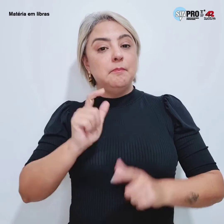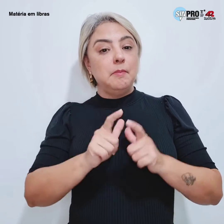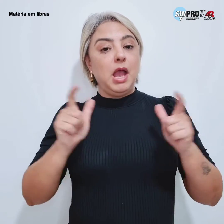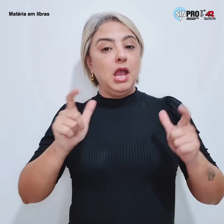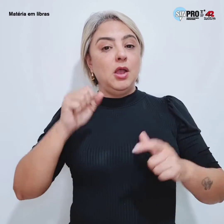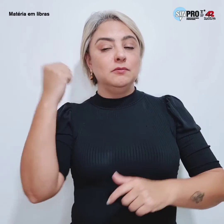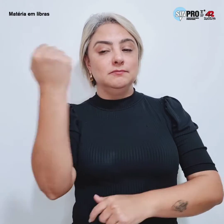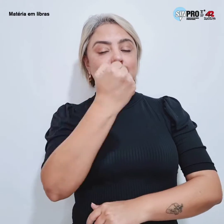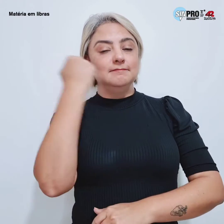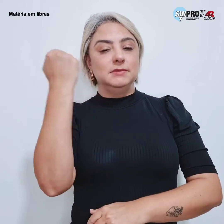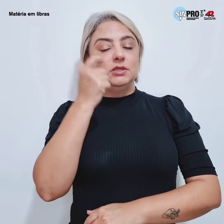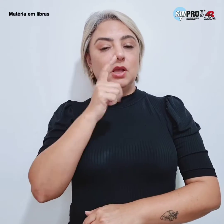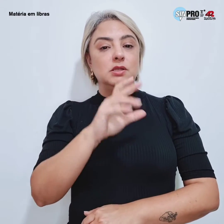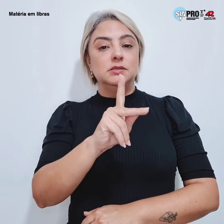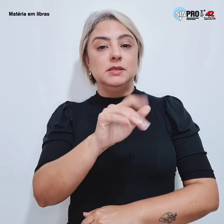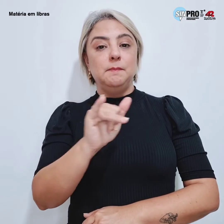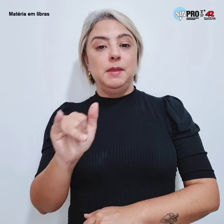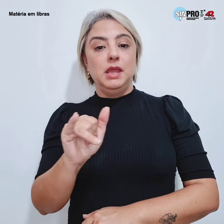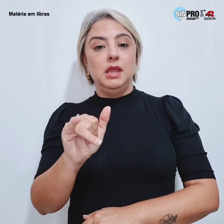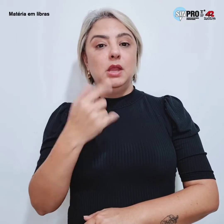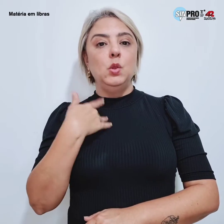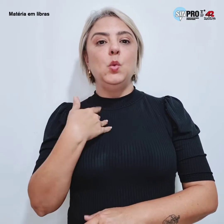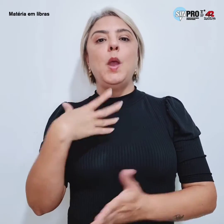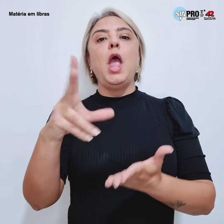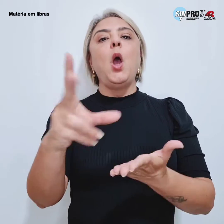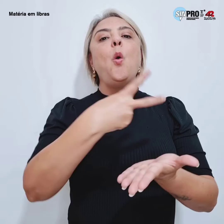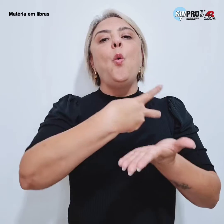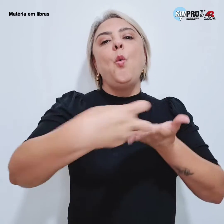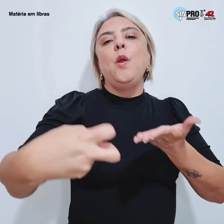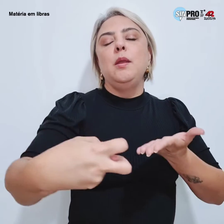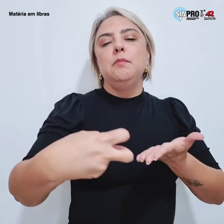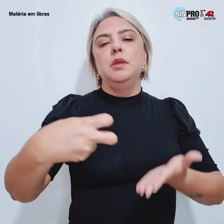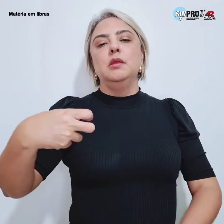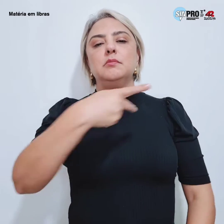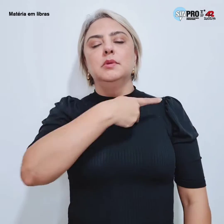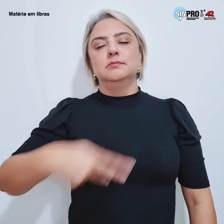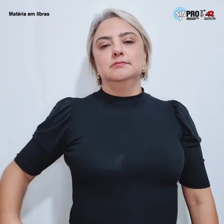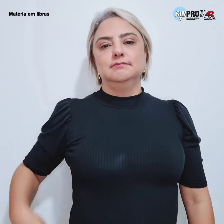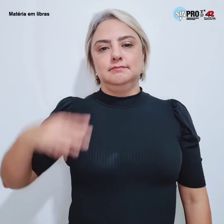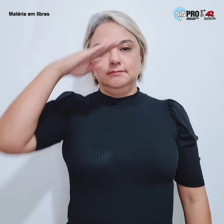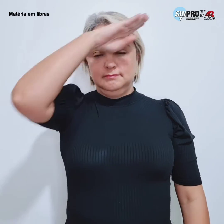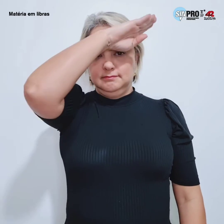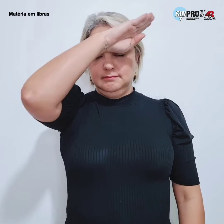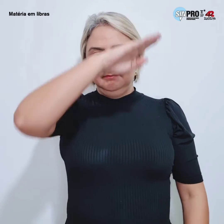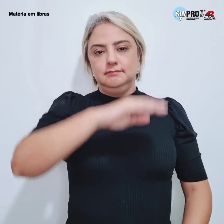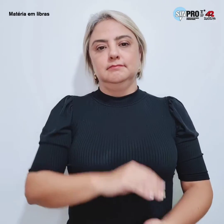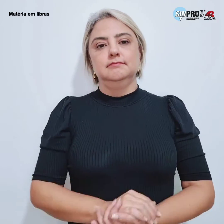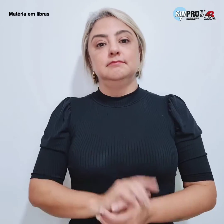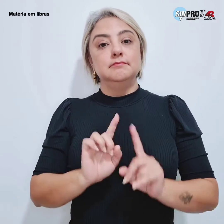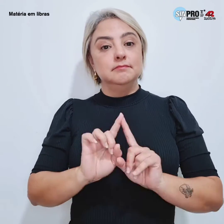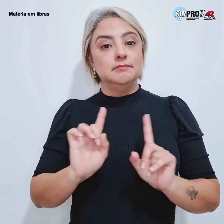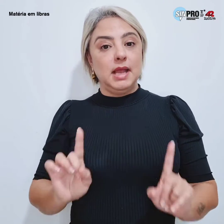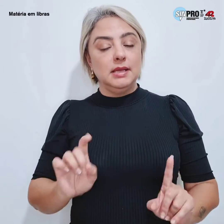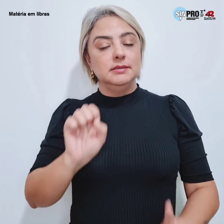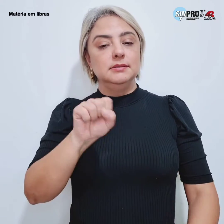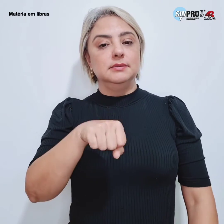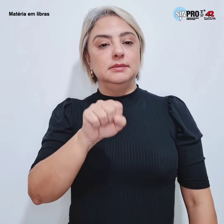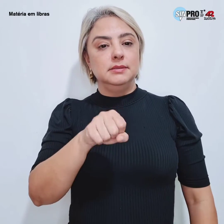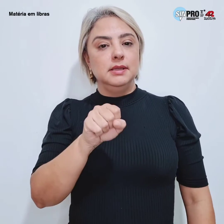CPI não será o impeachment do presidente Jair Bolsonaro sem partido, mas sim a de